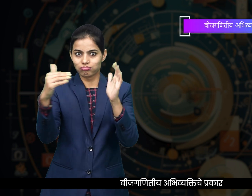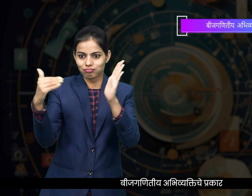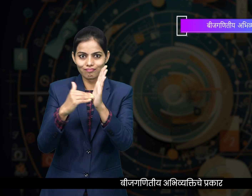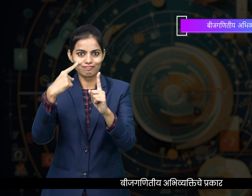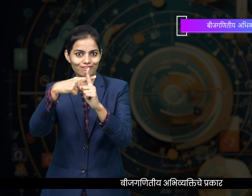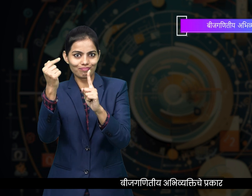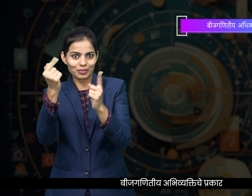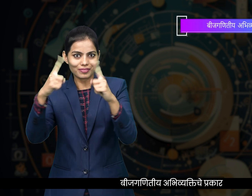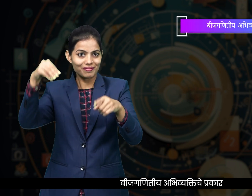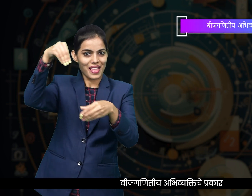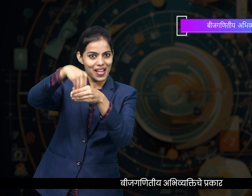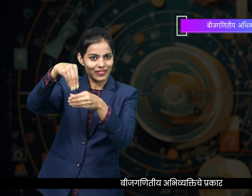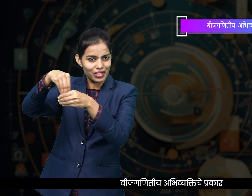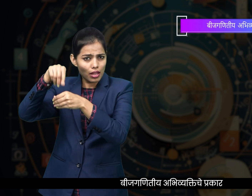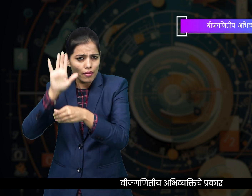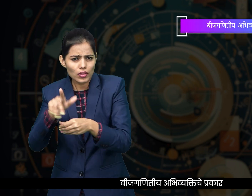बीजगणितीय अभिव्यक्तीचे प्रकार.